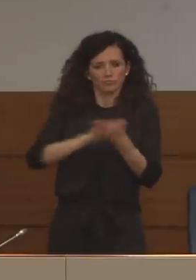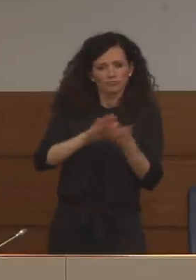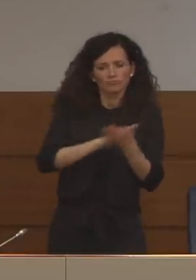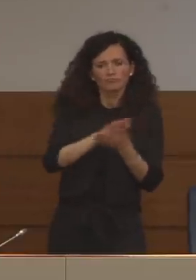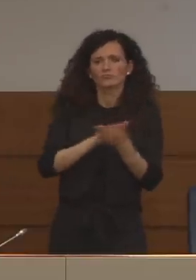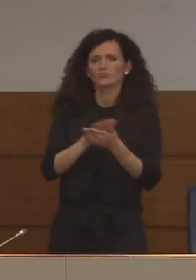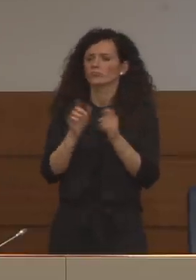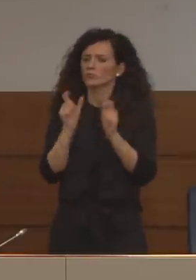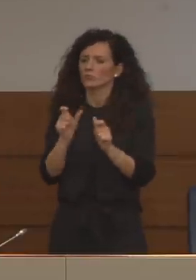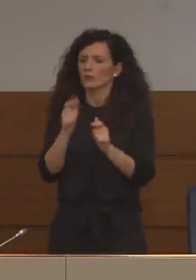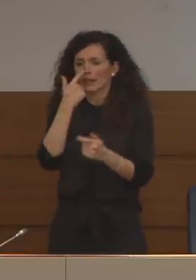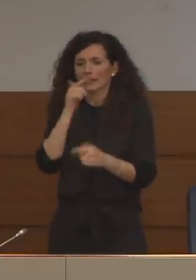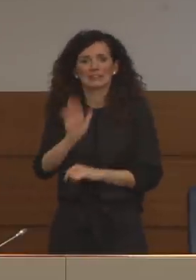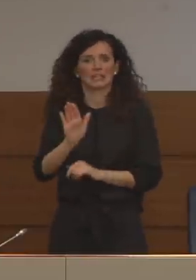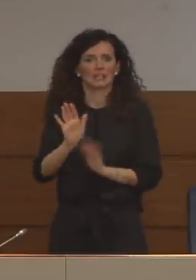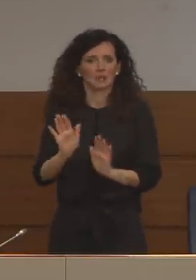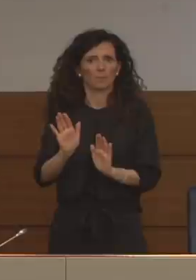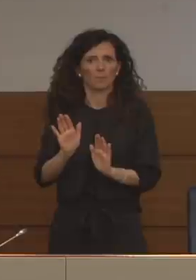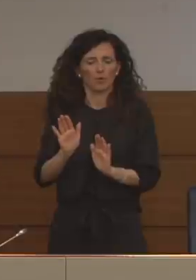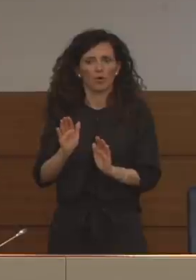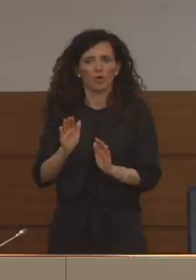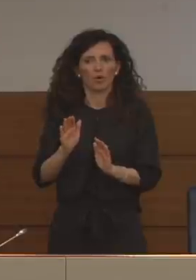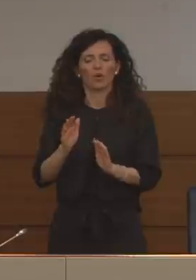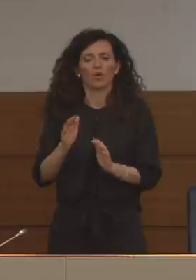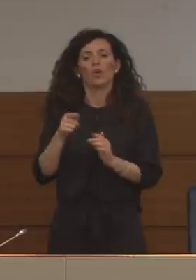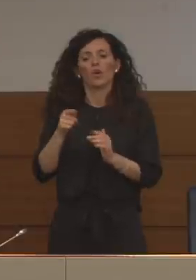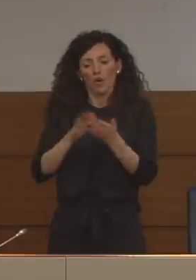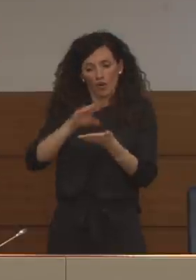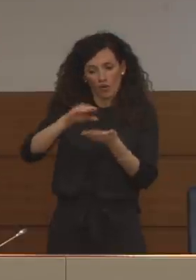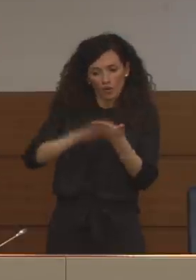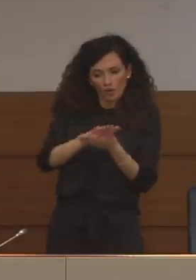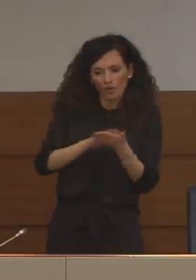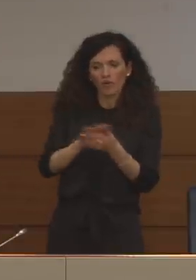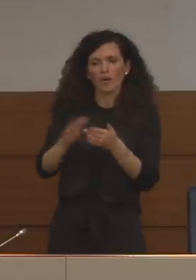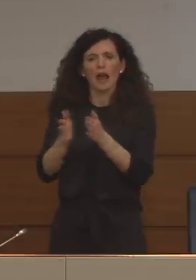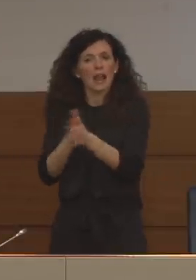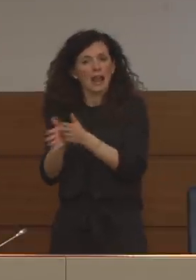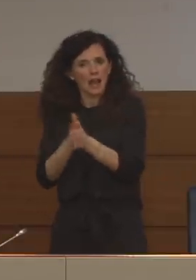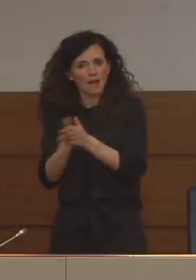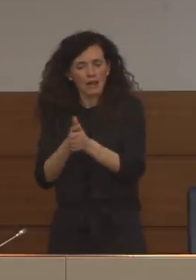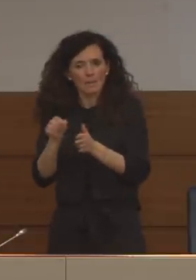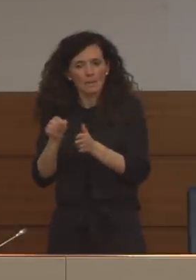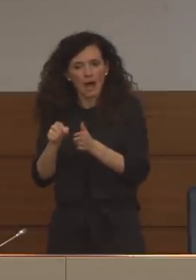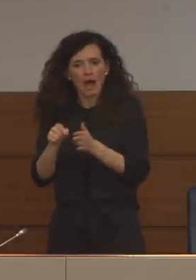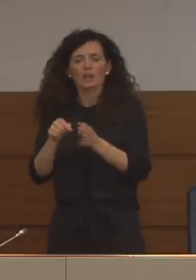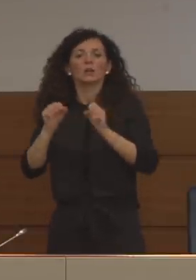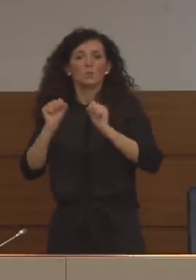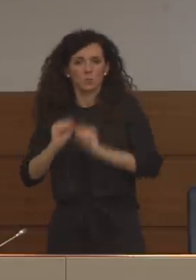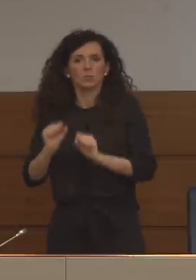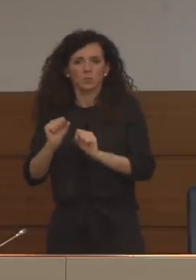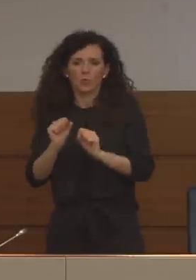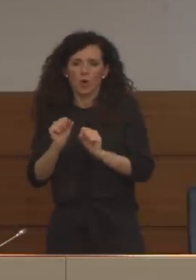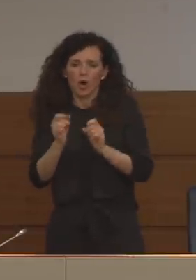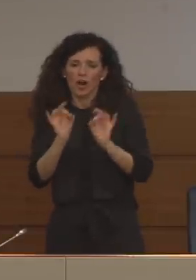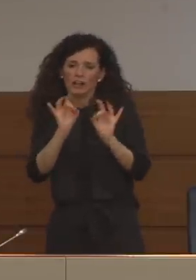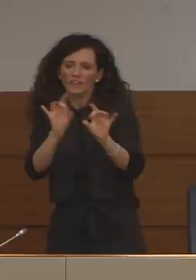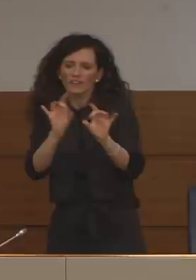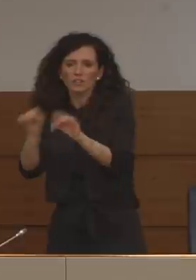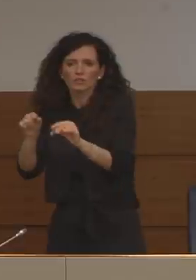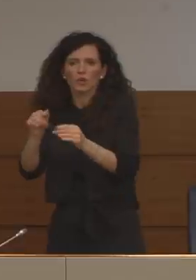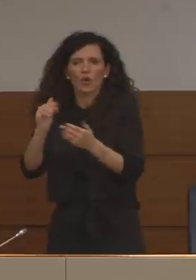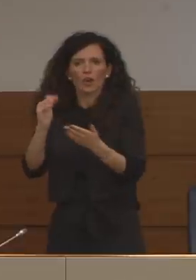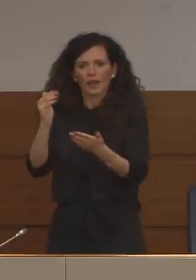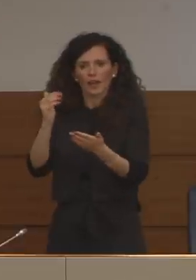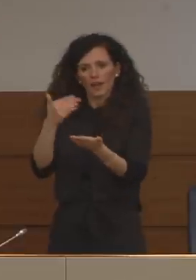adeguate per rimuovere anche questo possibile sorgente di infezioni